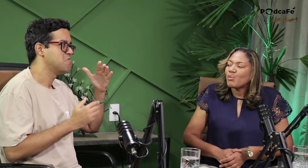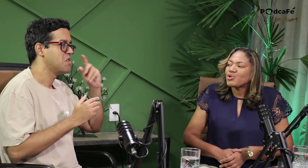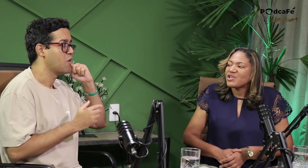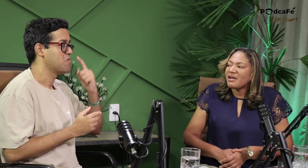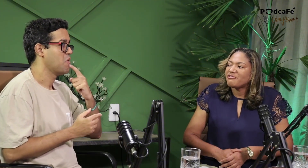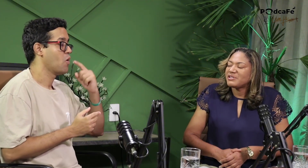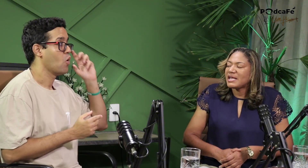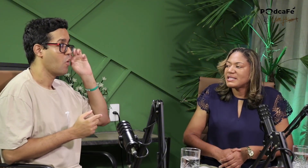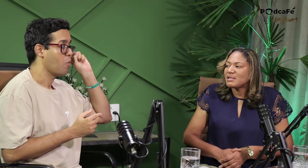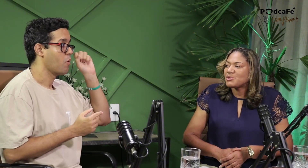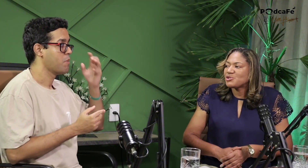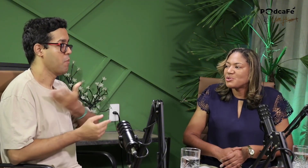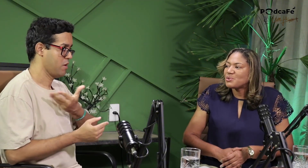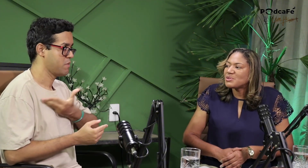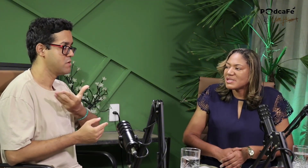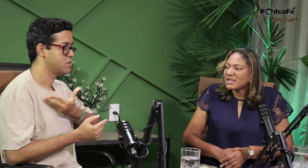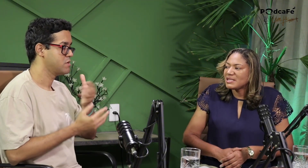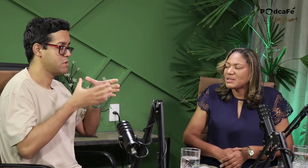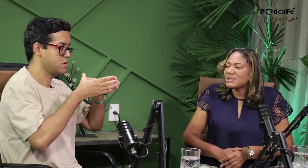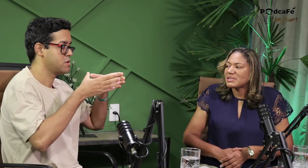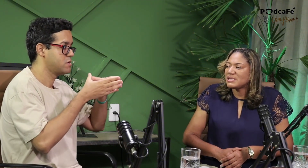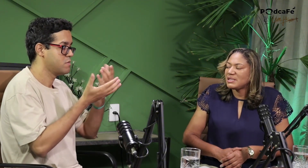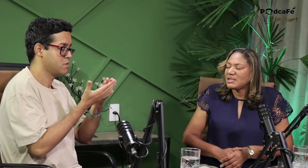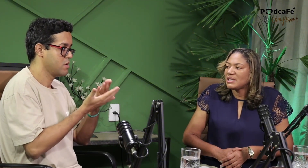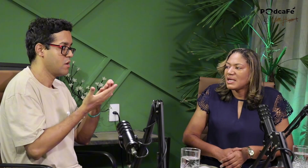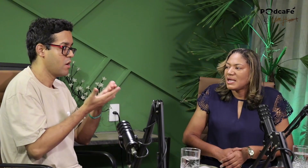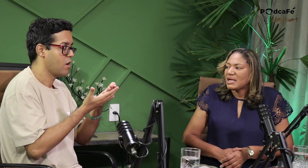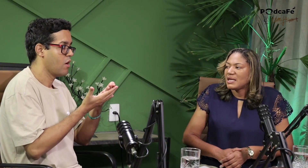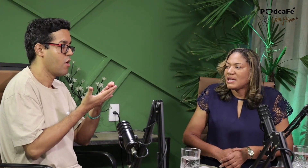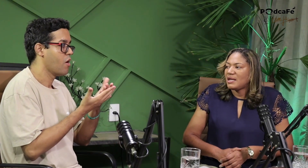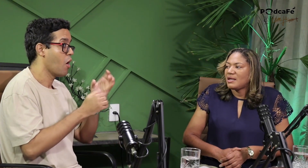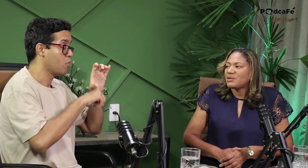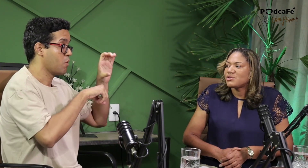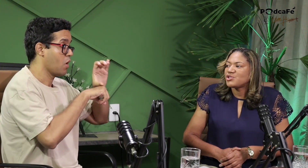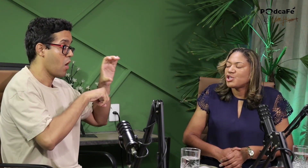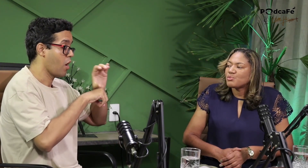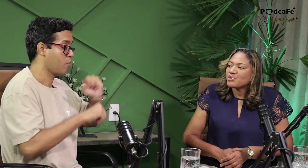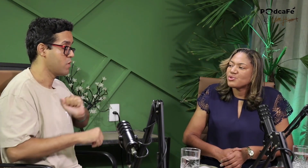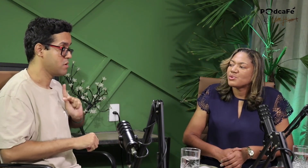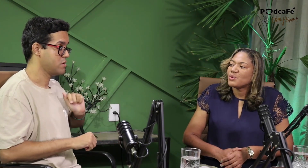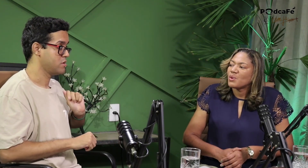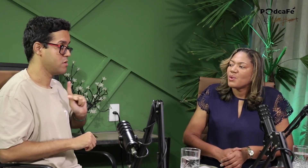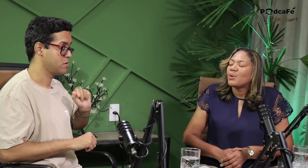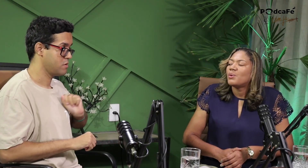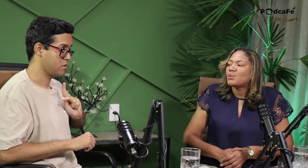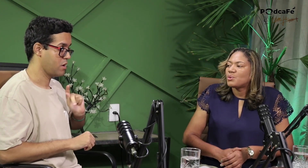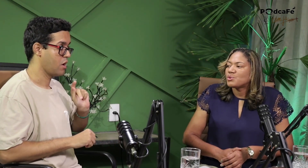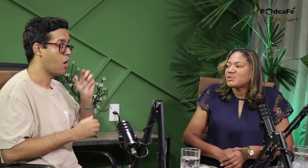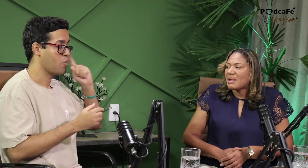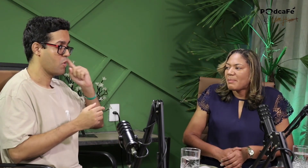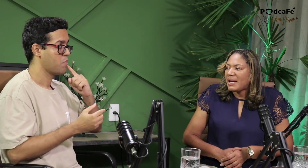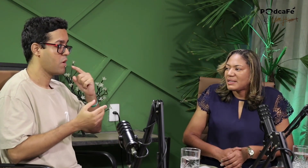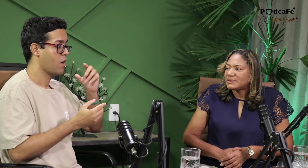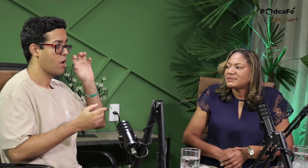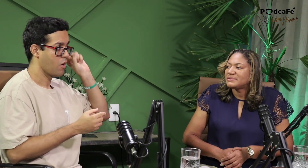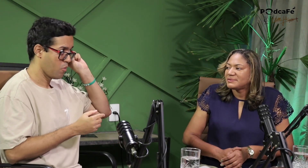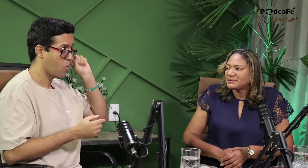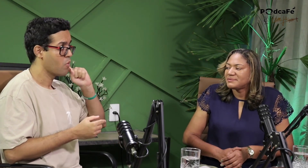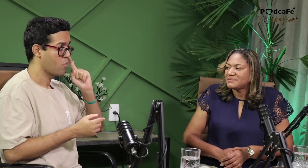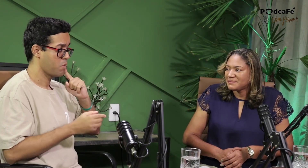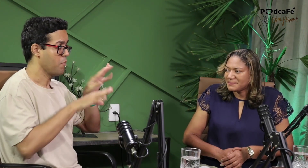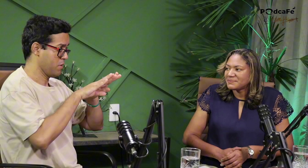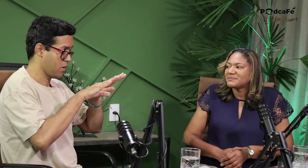E como eu já finalizei os estudos, né? Então, assim, nós tínhamos um curso na PADA,